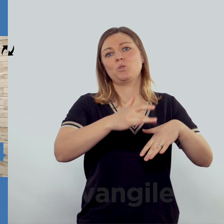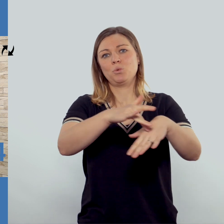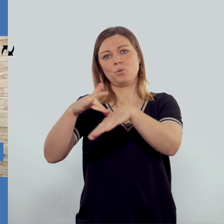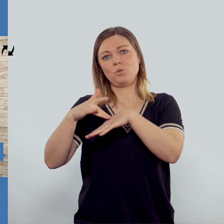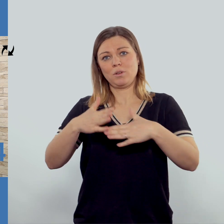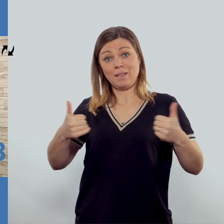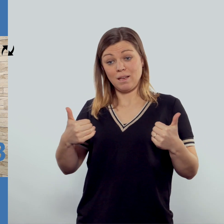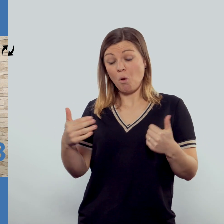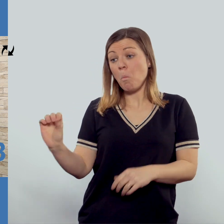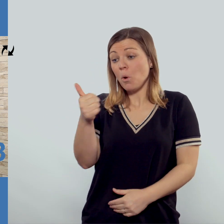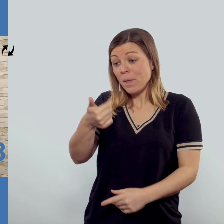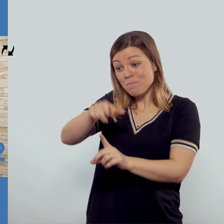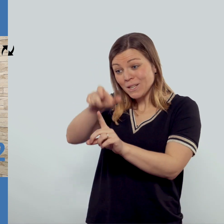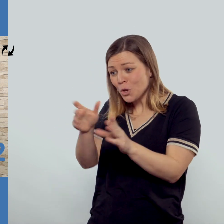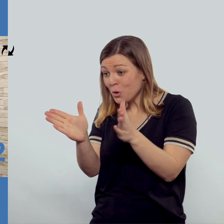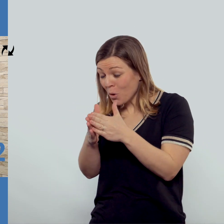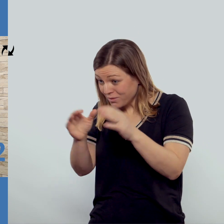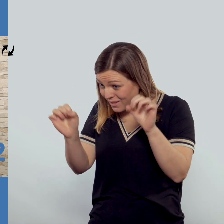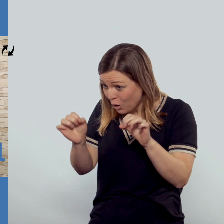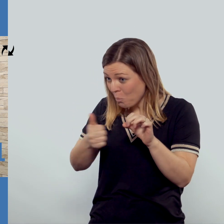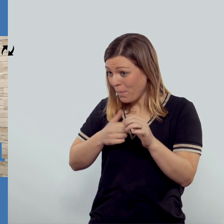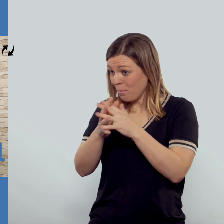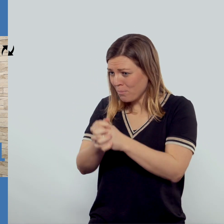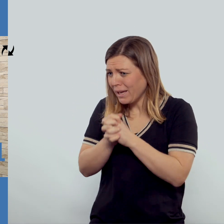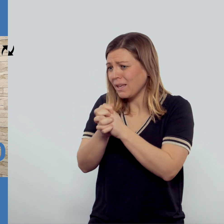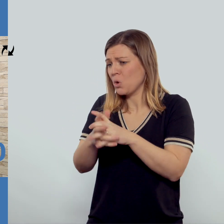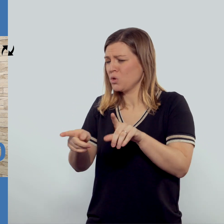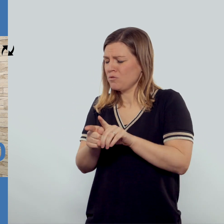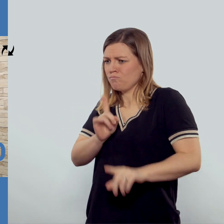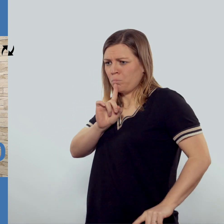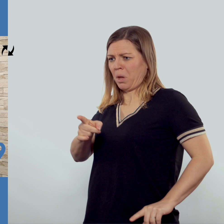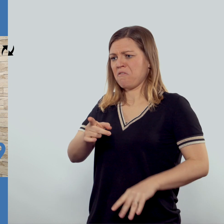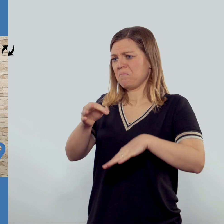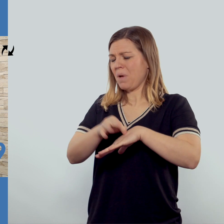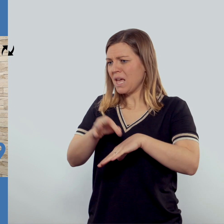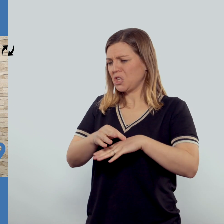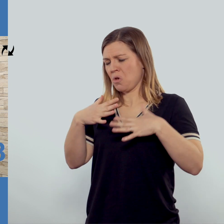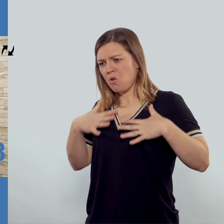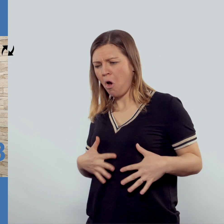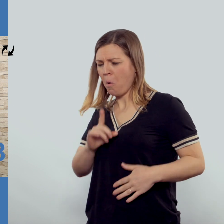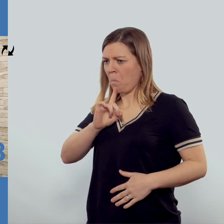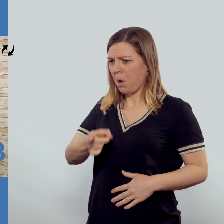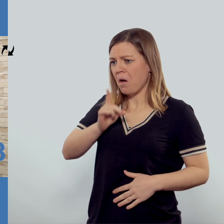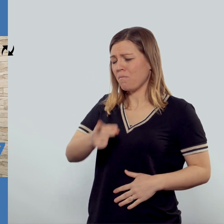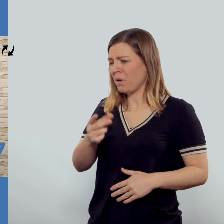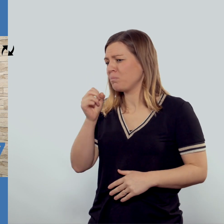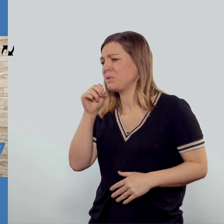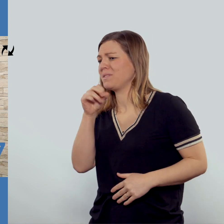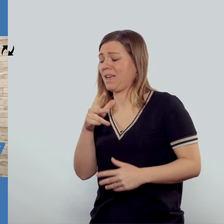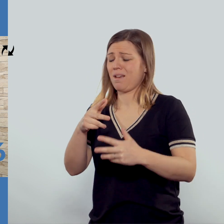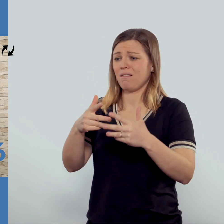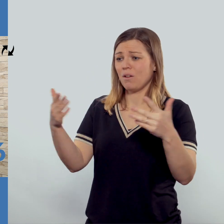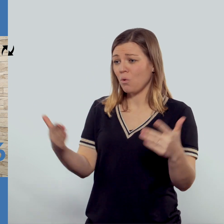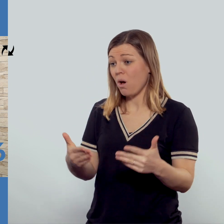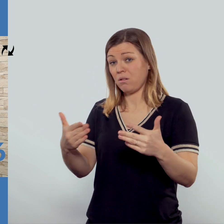demandez à la personne l'autorisation de prier pour elle, et vous prenez autorité sur la maladie, sur le corps, et vous déclarez la santé, et